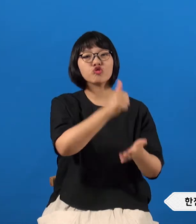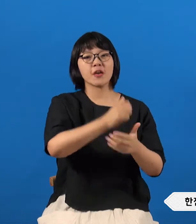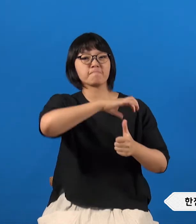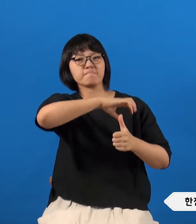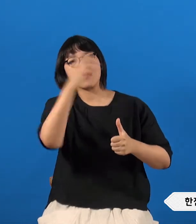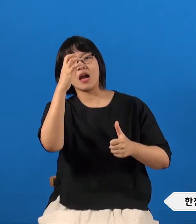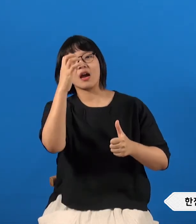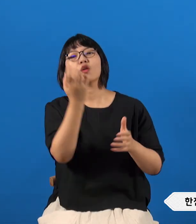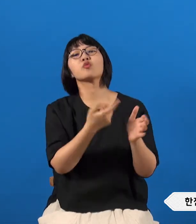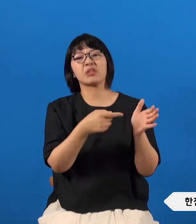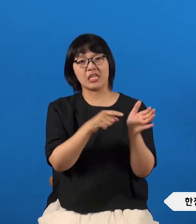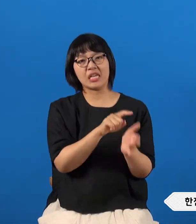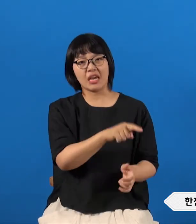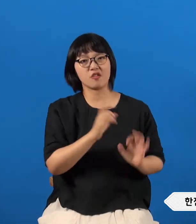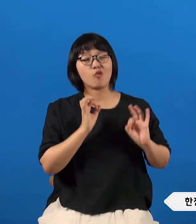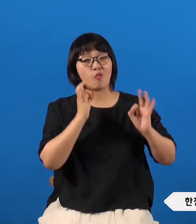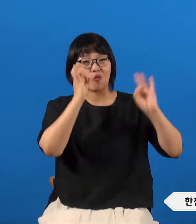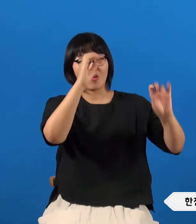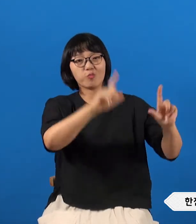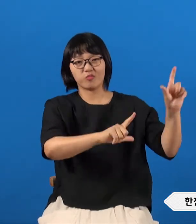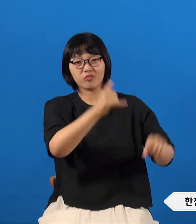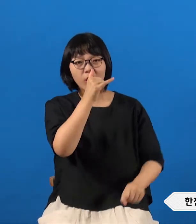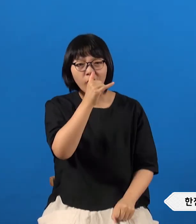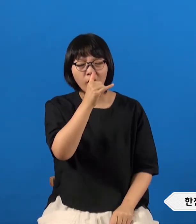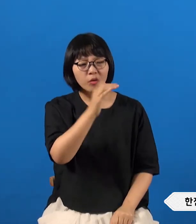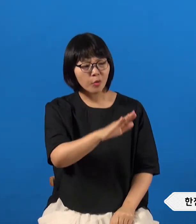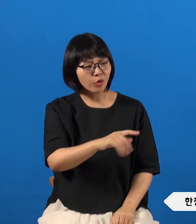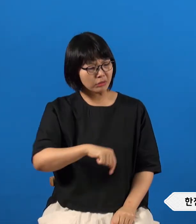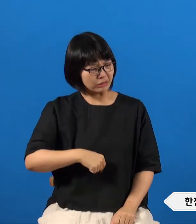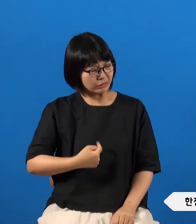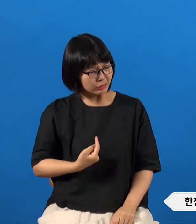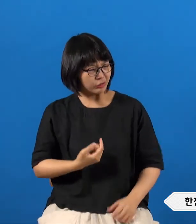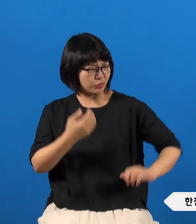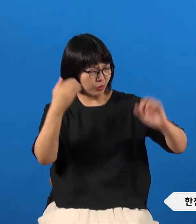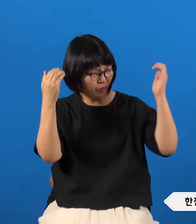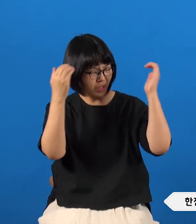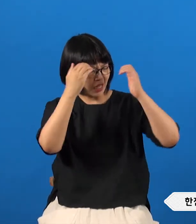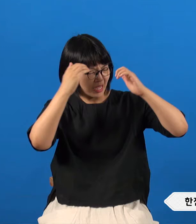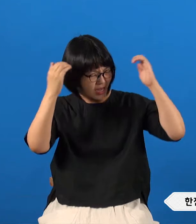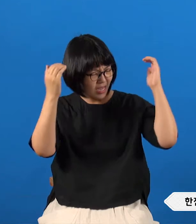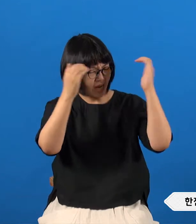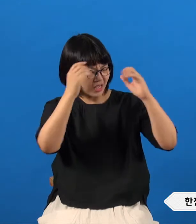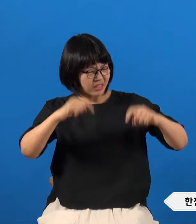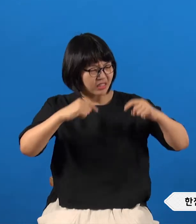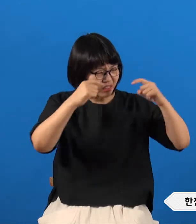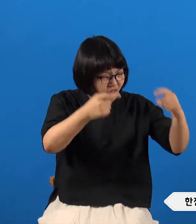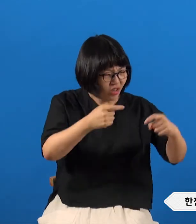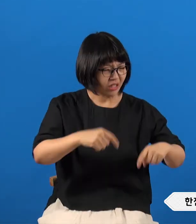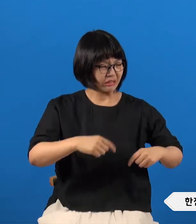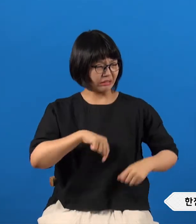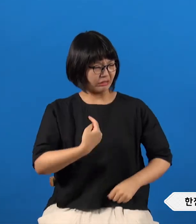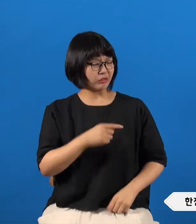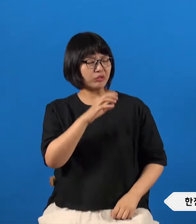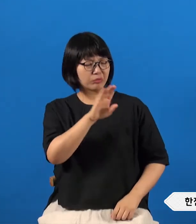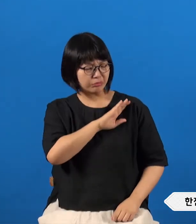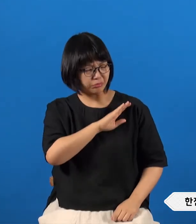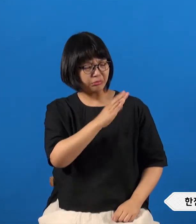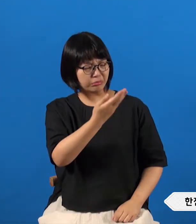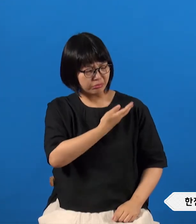수가 있을까? 그렇게 몸을 괴롭히고 몸을 제어를 하고 고행을 하고